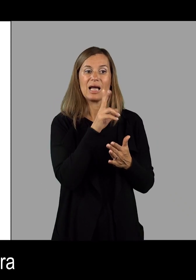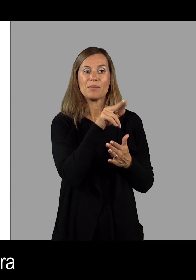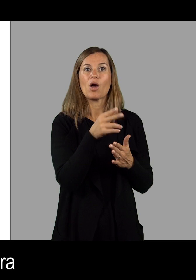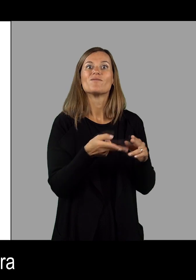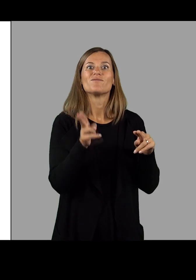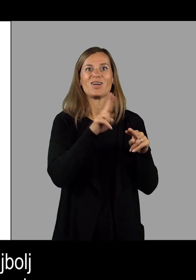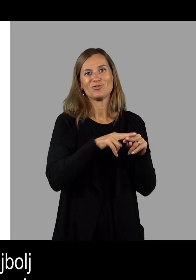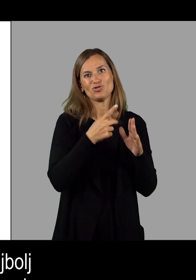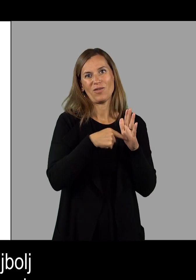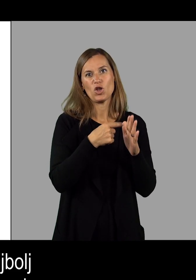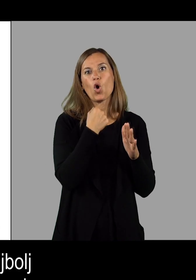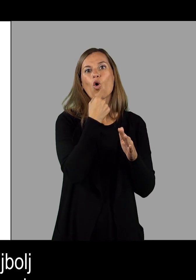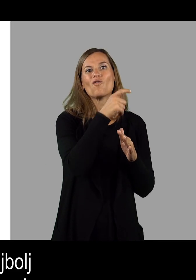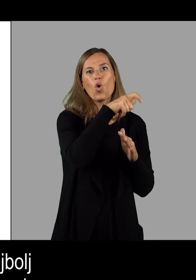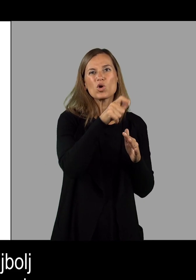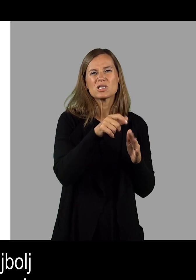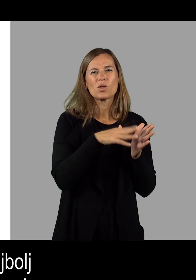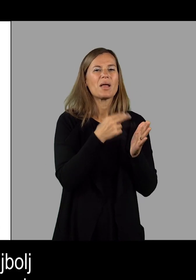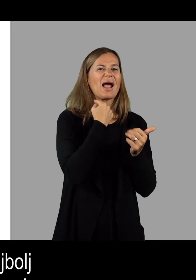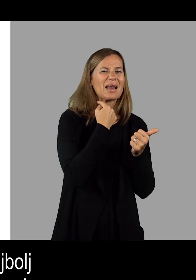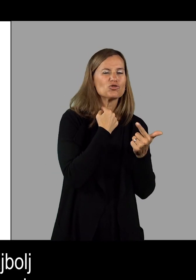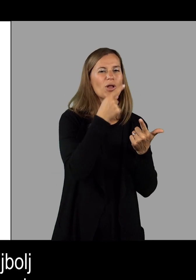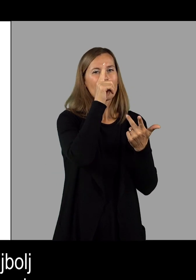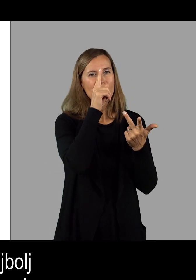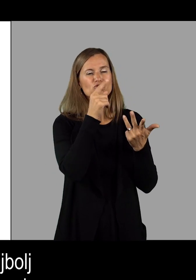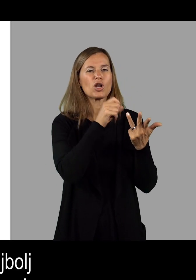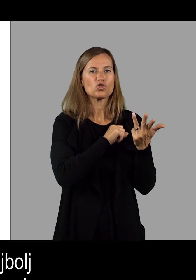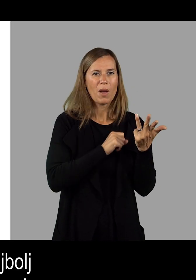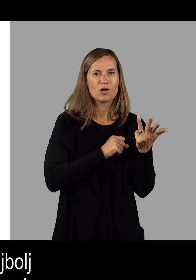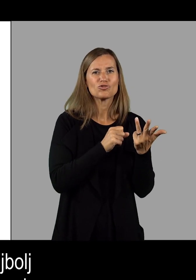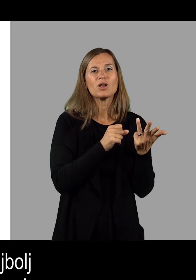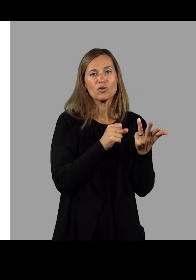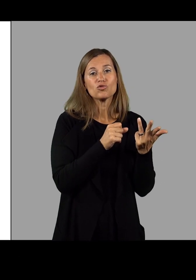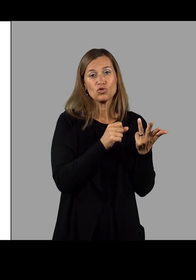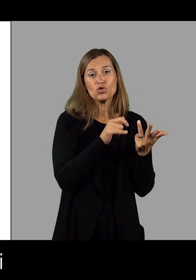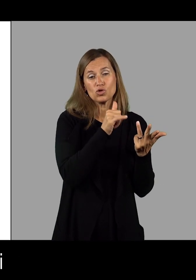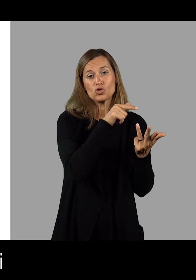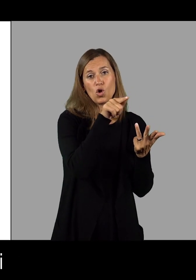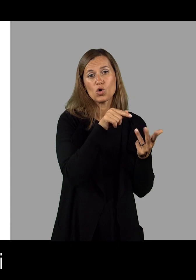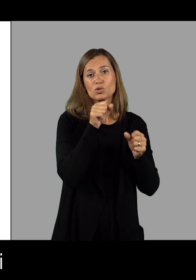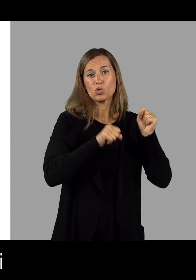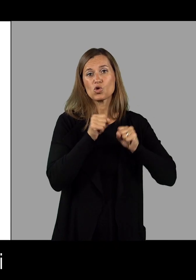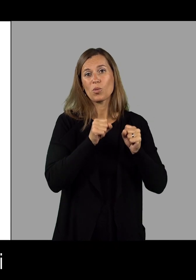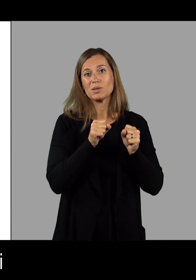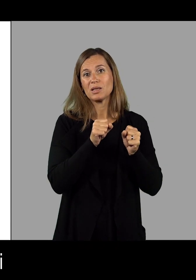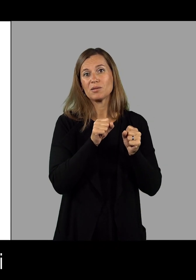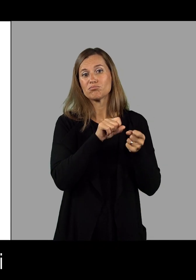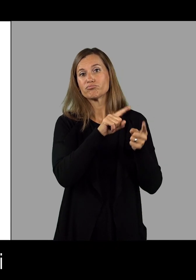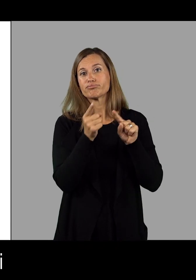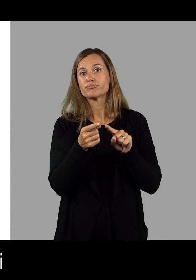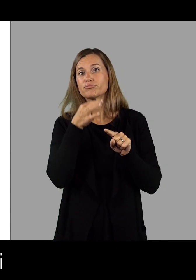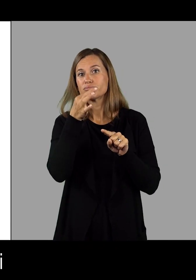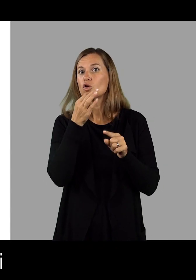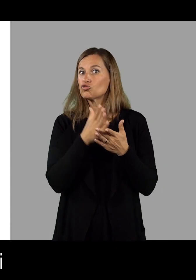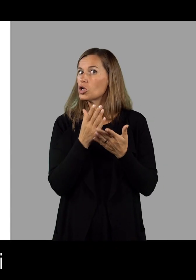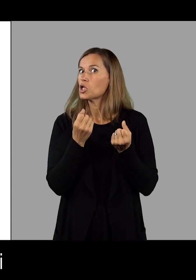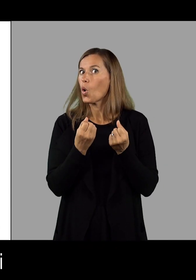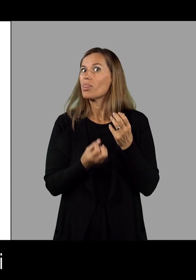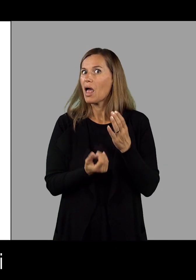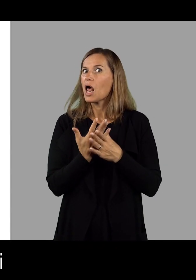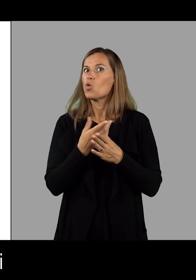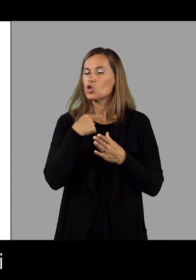večjim številom govorcev so z uporabo najbolj sodobnih pristopov modeliranja govora sposobni tvoriti že zelo